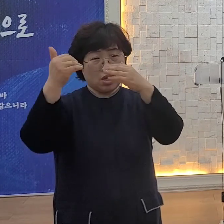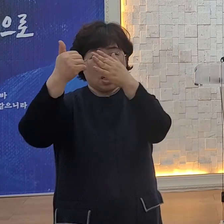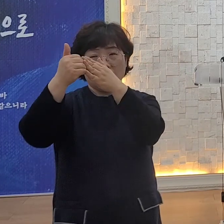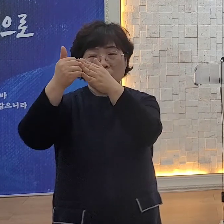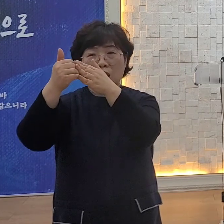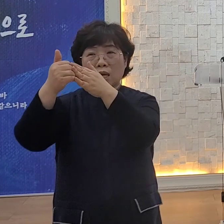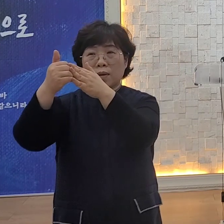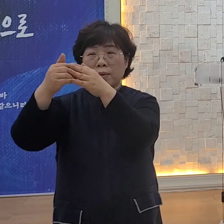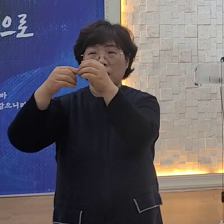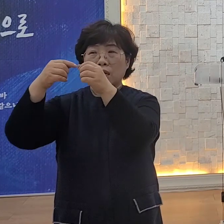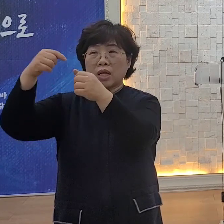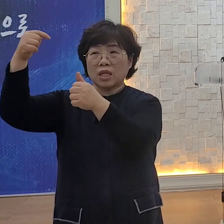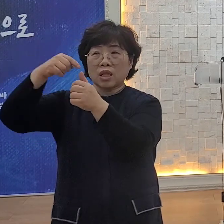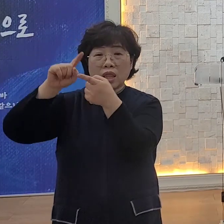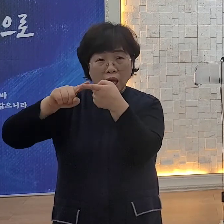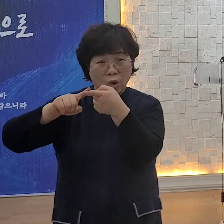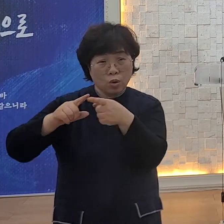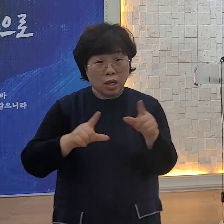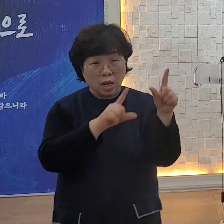있습니까? 기준이.